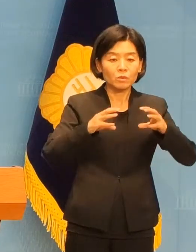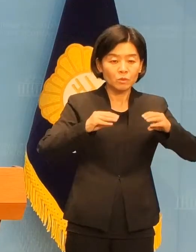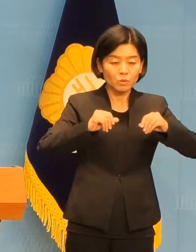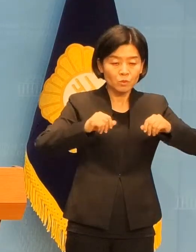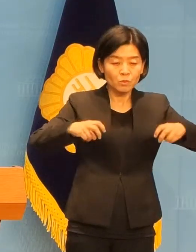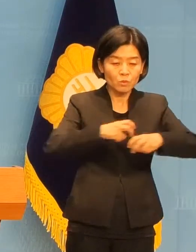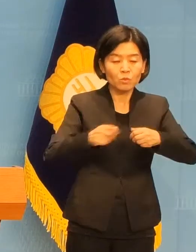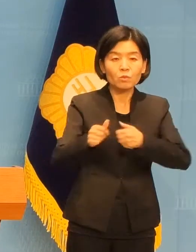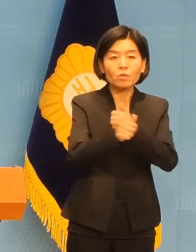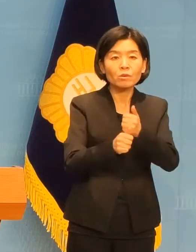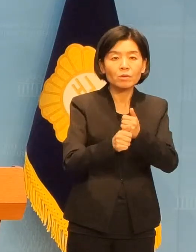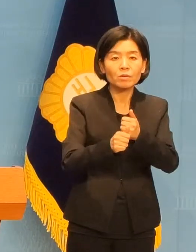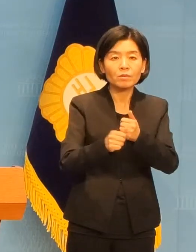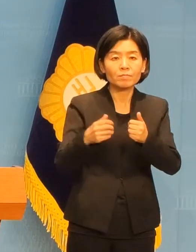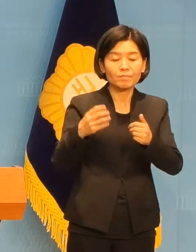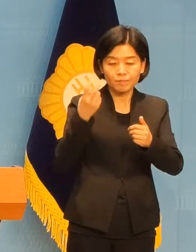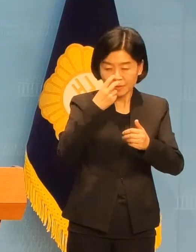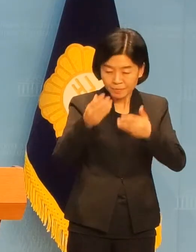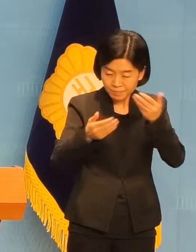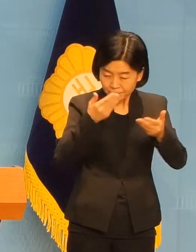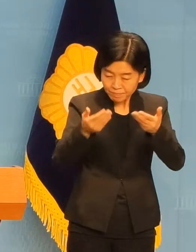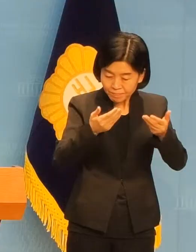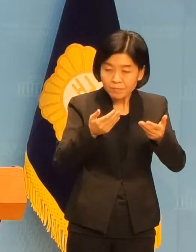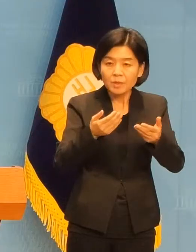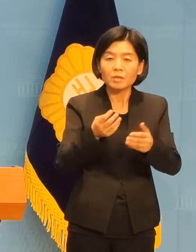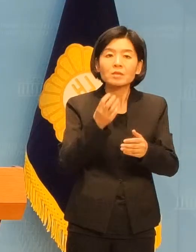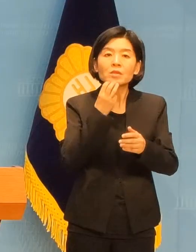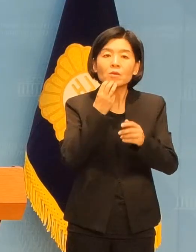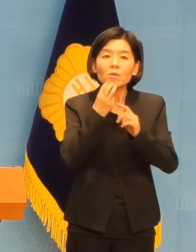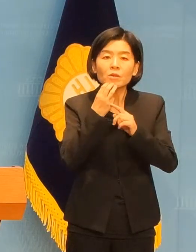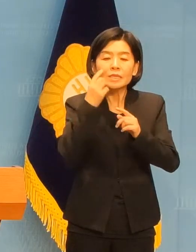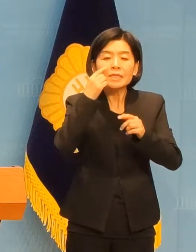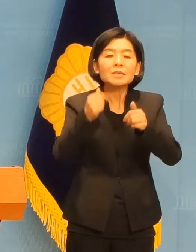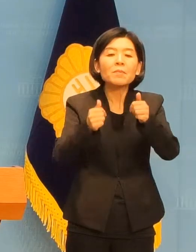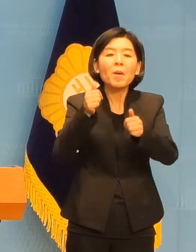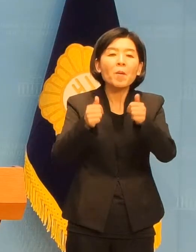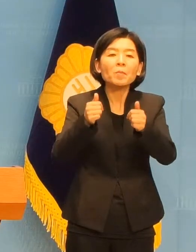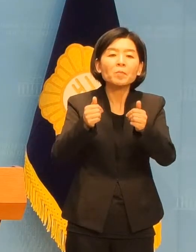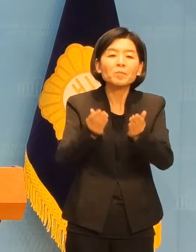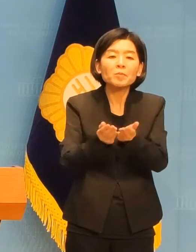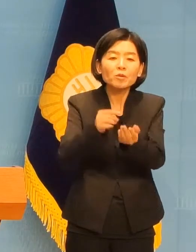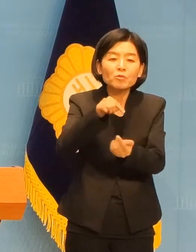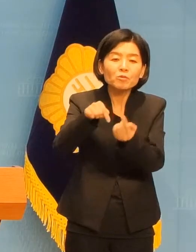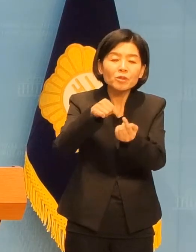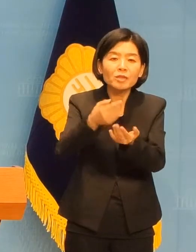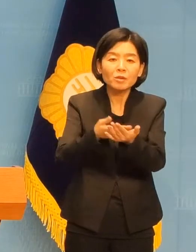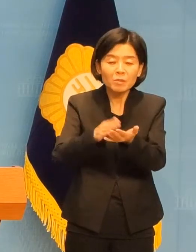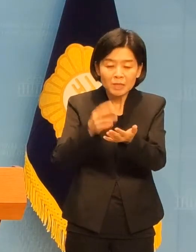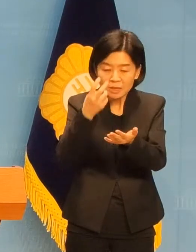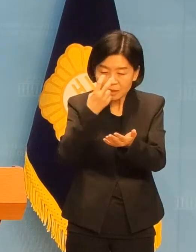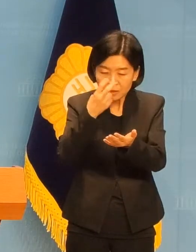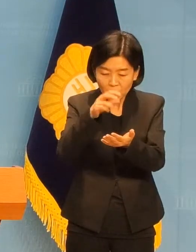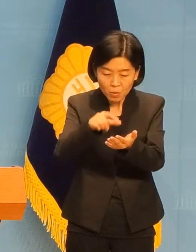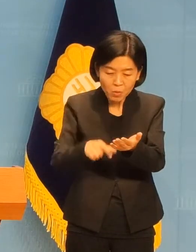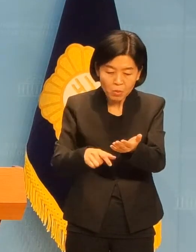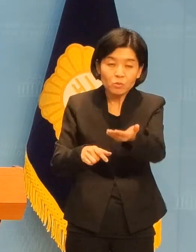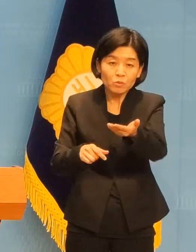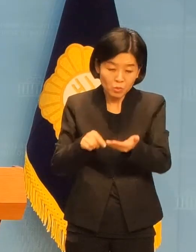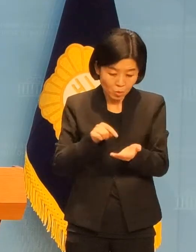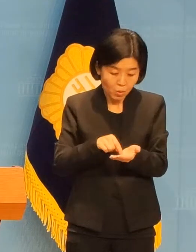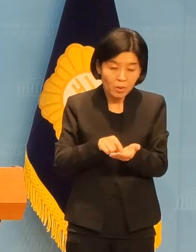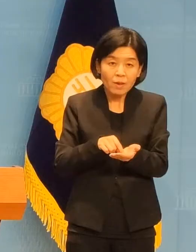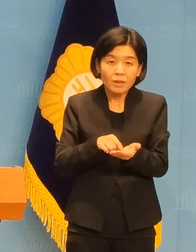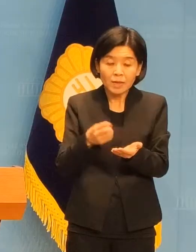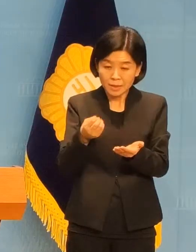국토교통위원회 국정감사에서 서울시는 시범 운항 정비 기록 자료를 제출했습니다. 그러나 당시 답변에